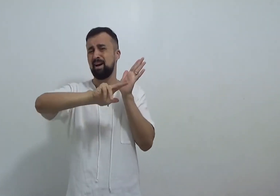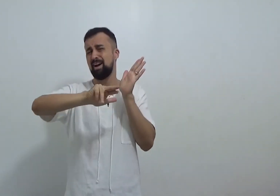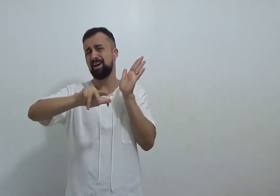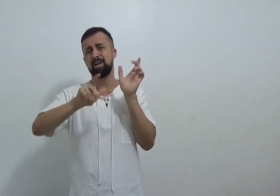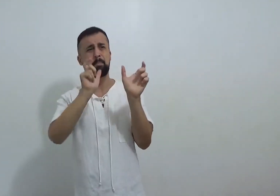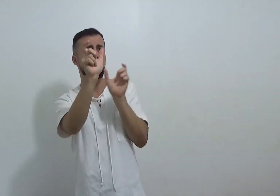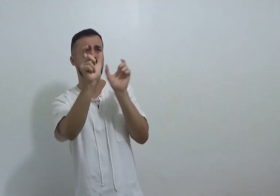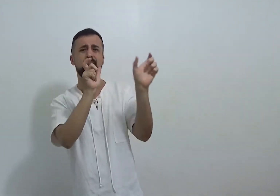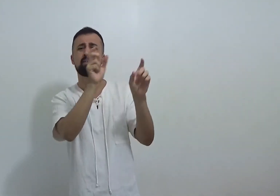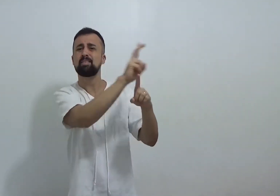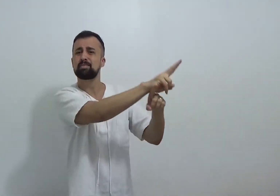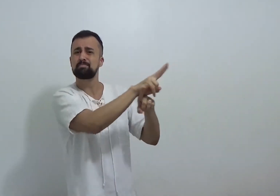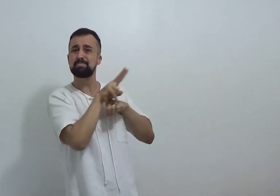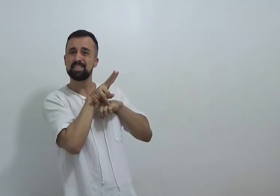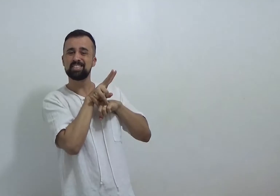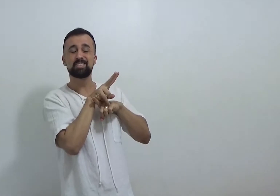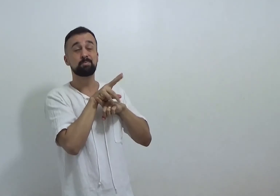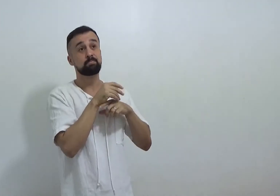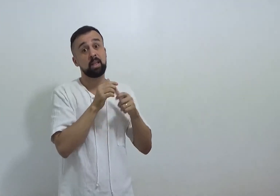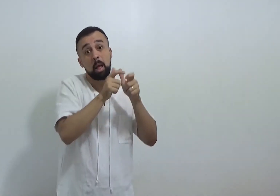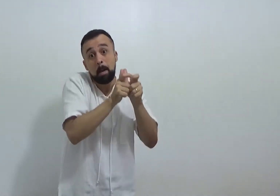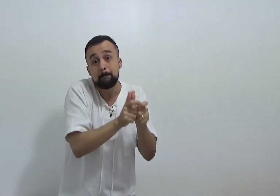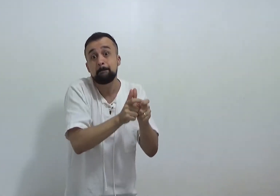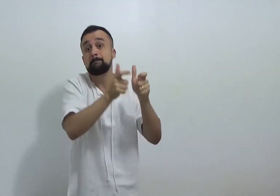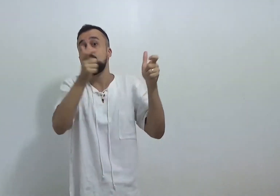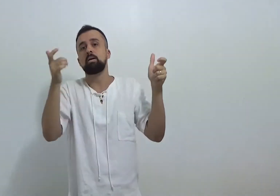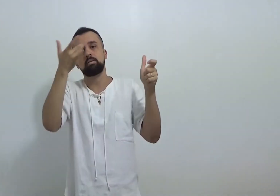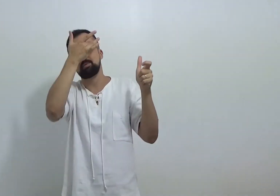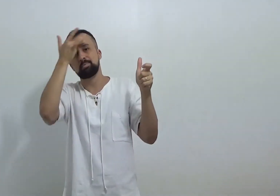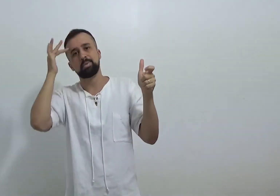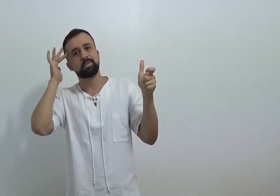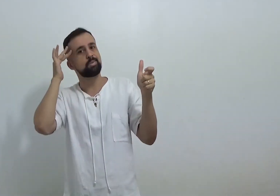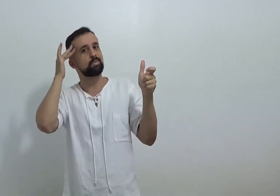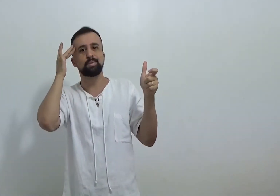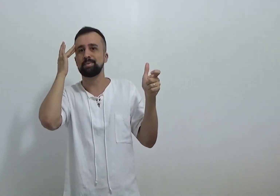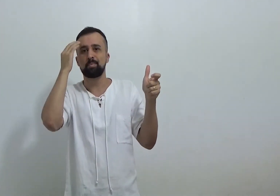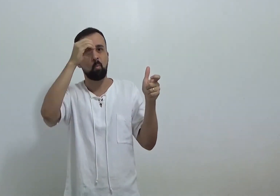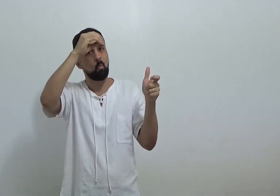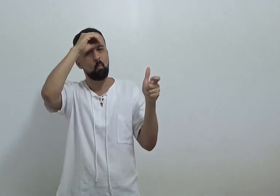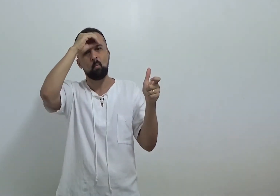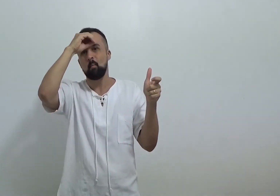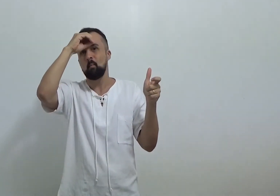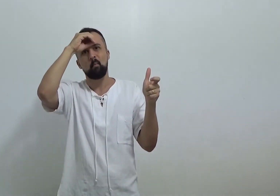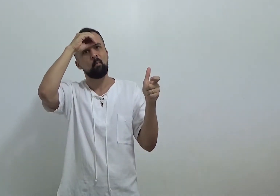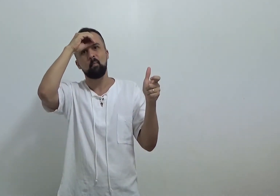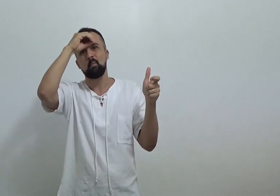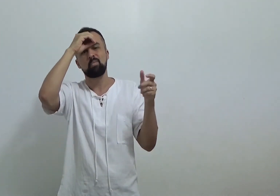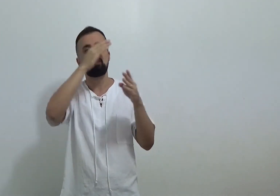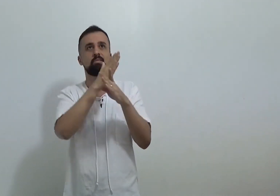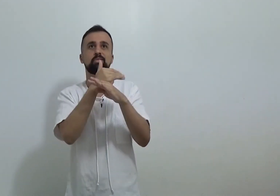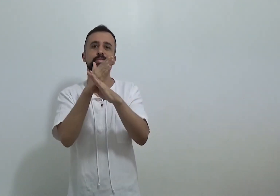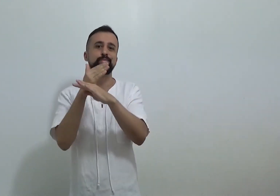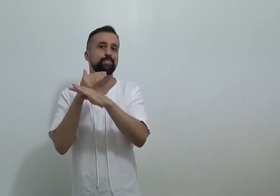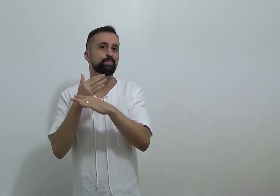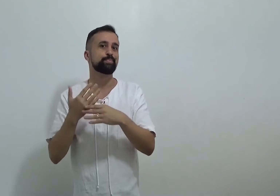plantas, frutas, enfim, várias palavras. E a maioria das